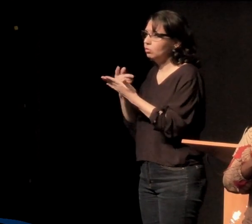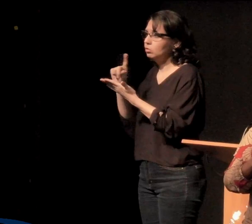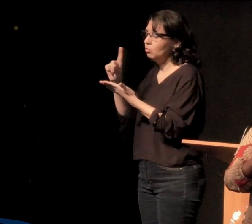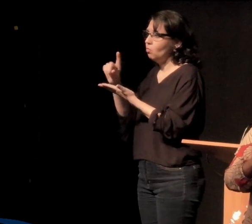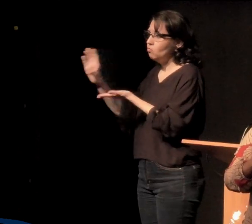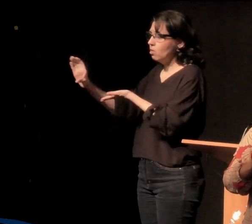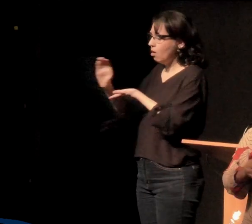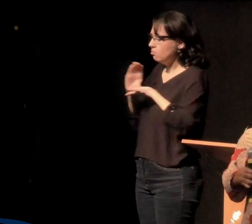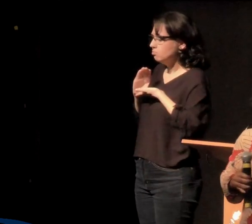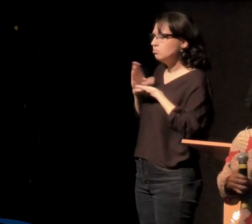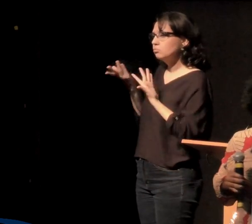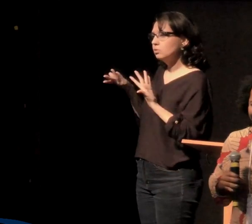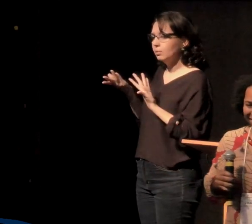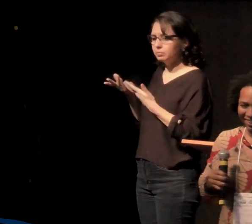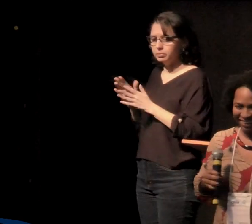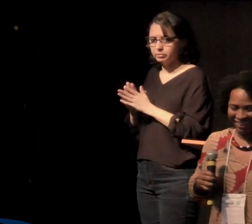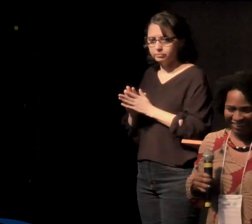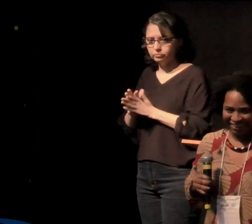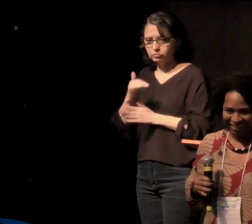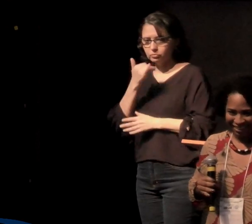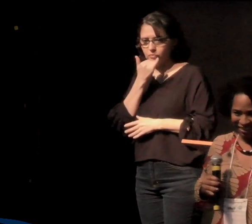você quer falar